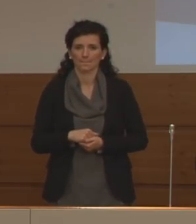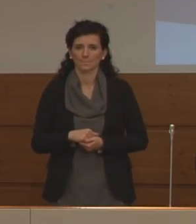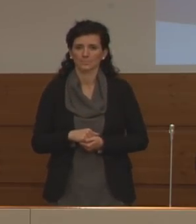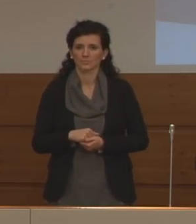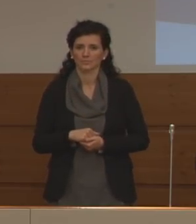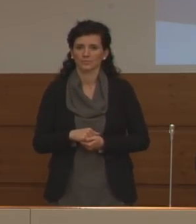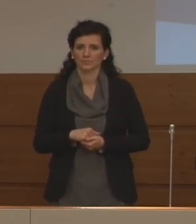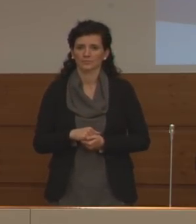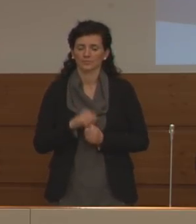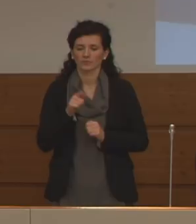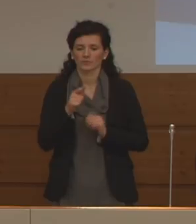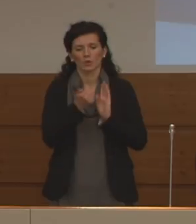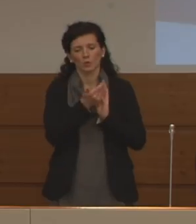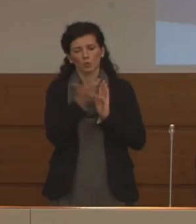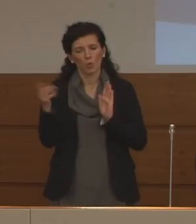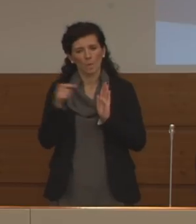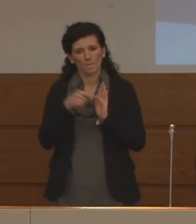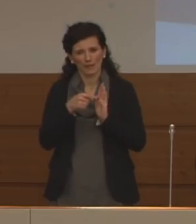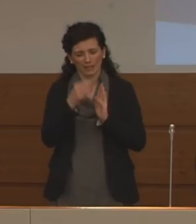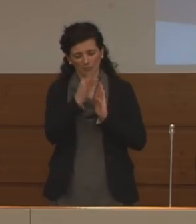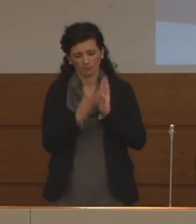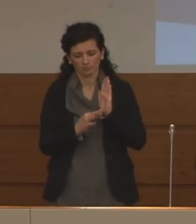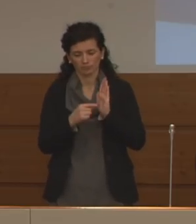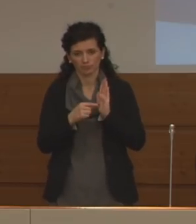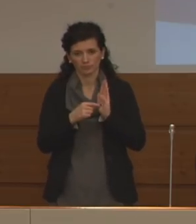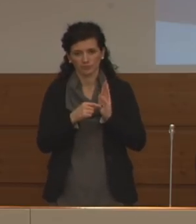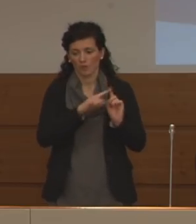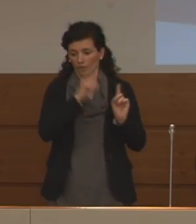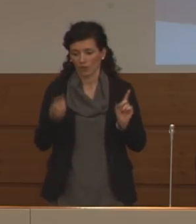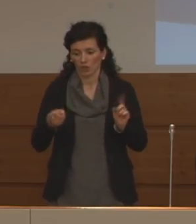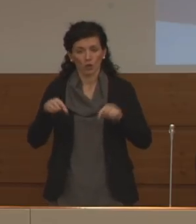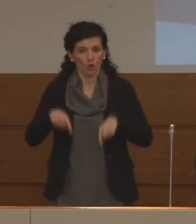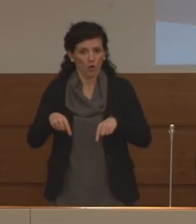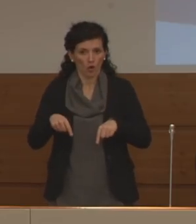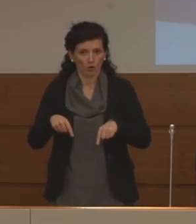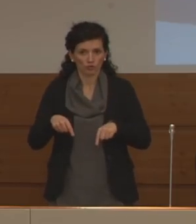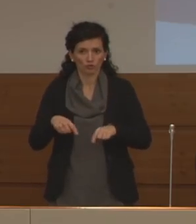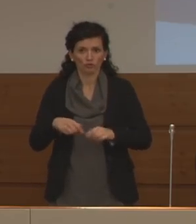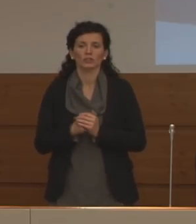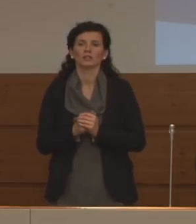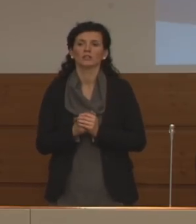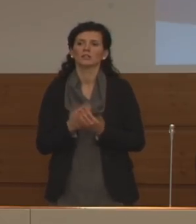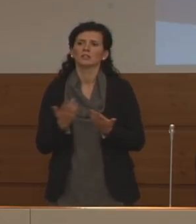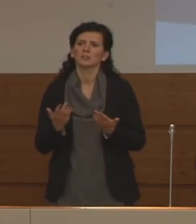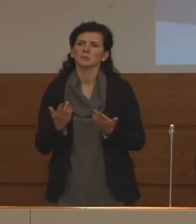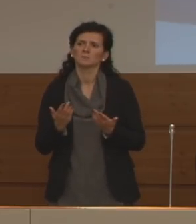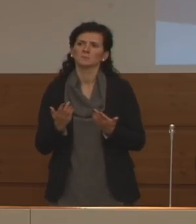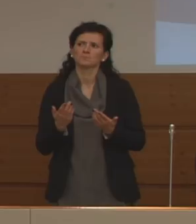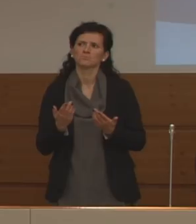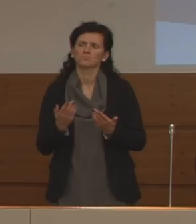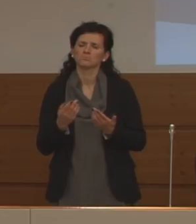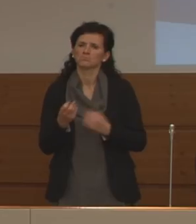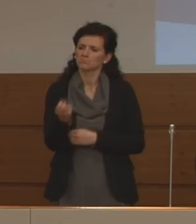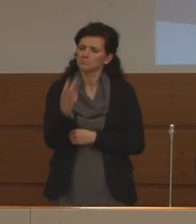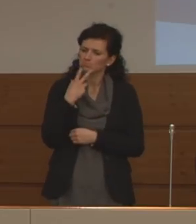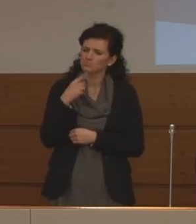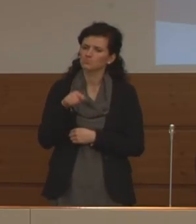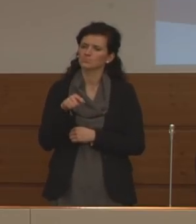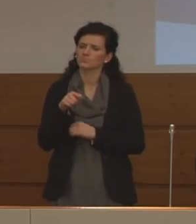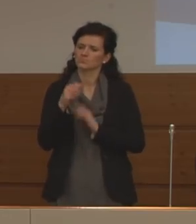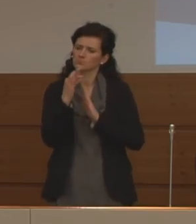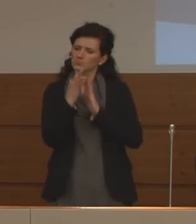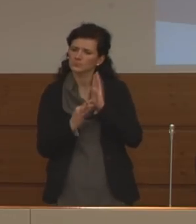regioni con la loro stratificazione a oggi non ci indicano che c'è una situazione che sta